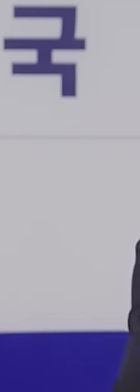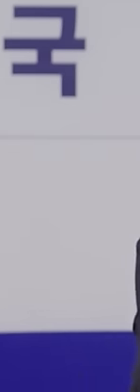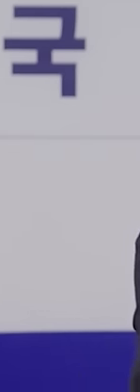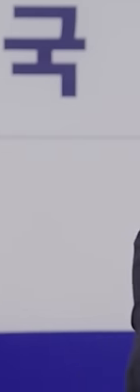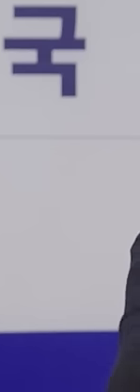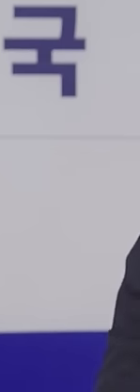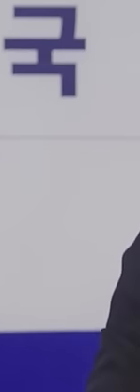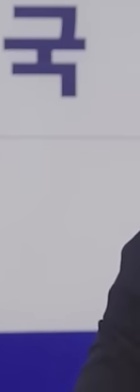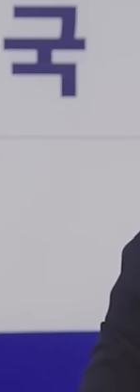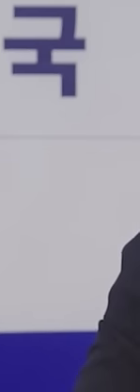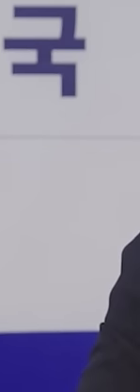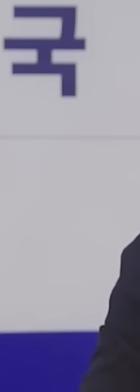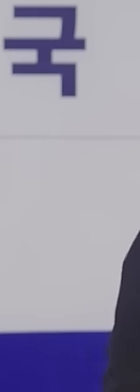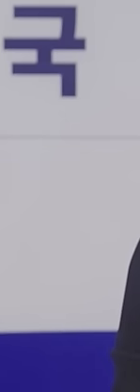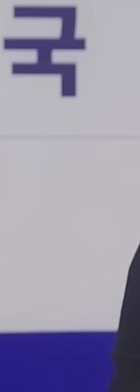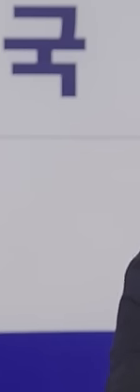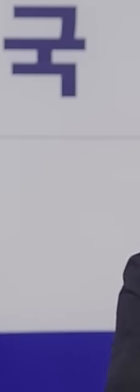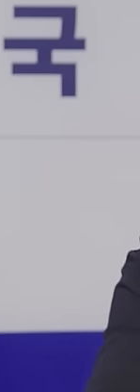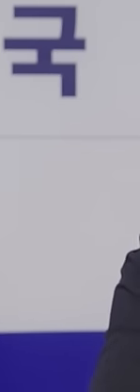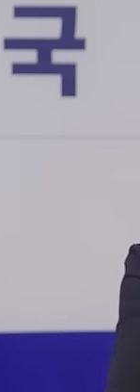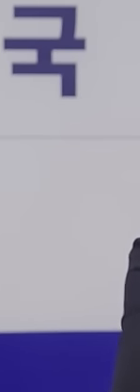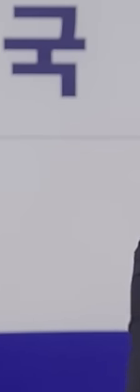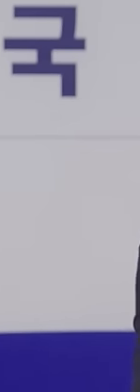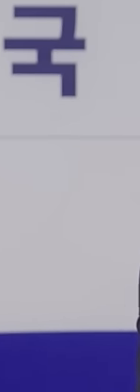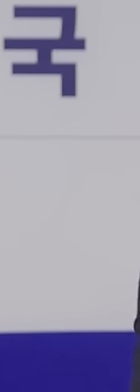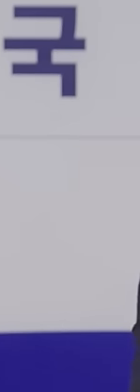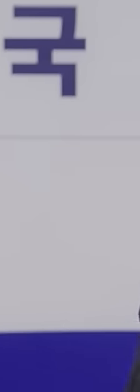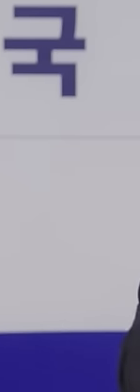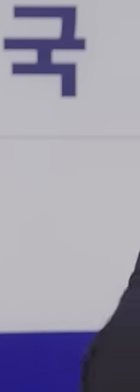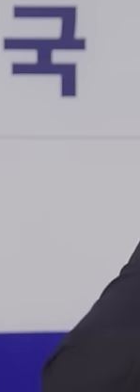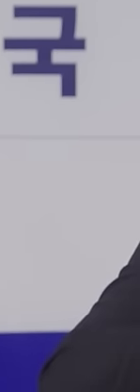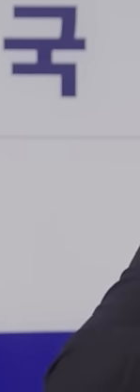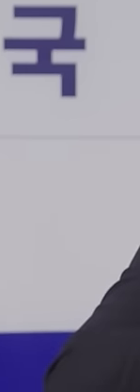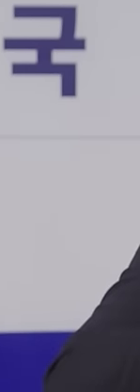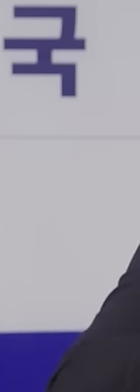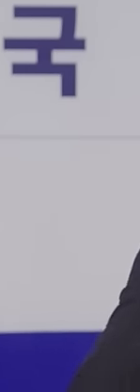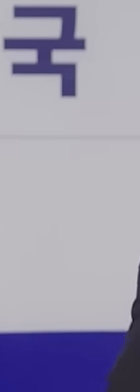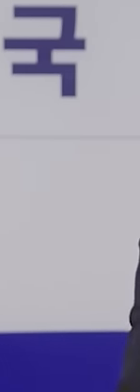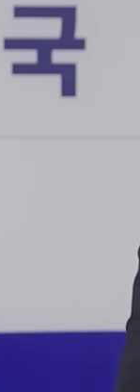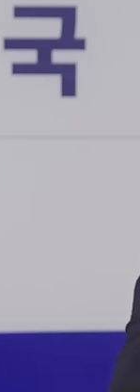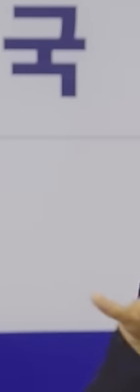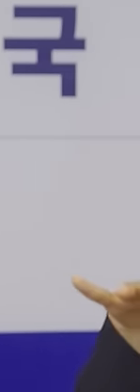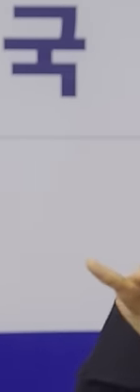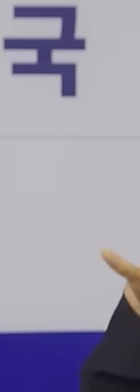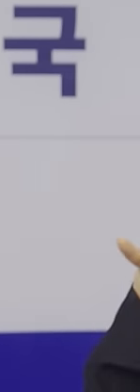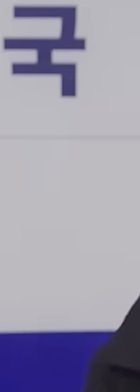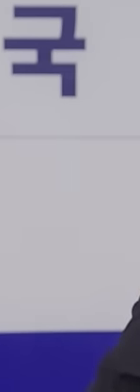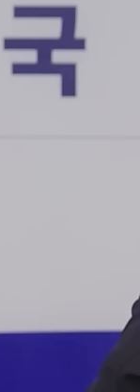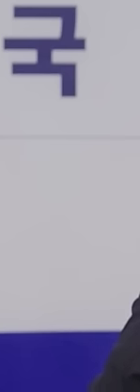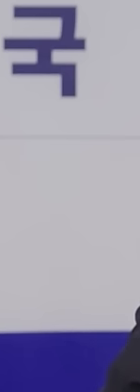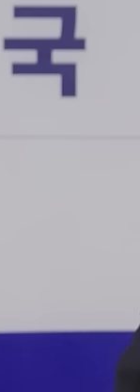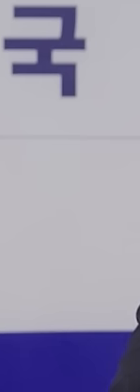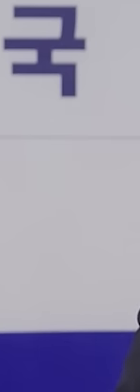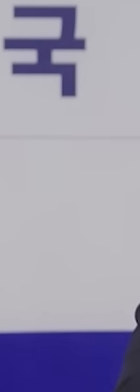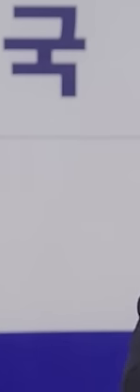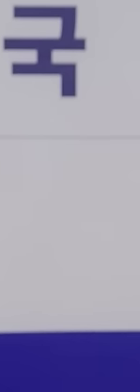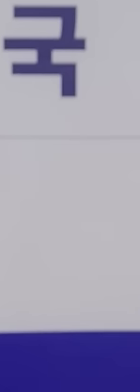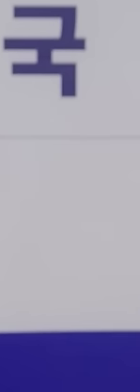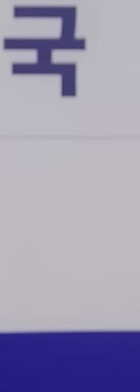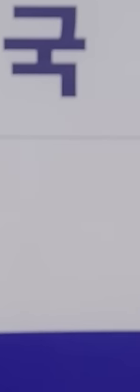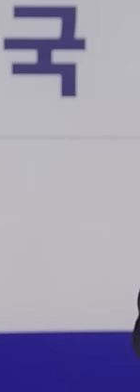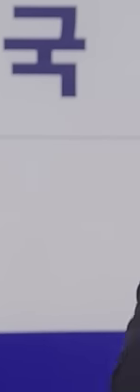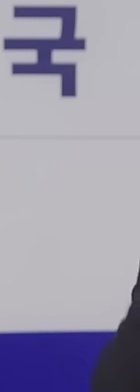노력입니다. 외교의 목적은 국익입니다. 해양과 대륙 세력이 접하는 한반도의